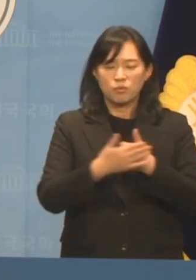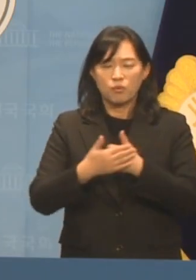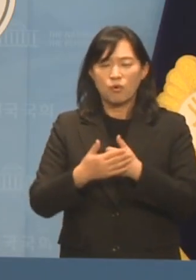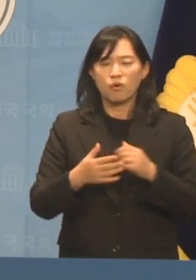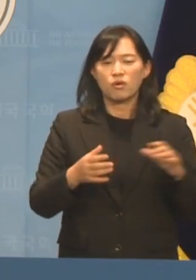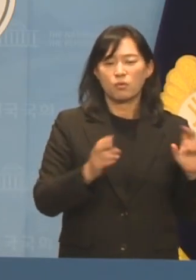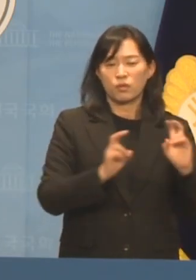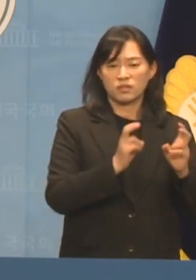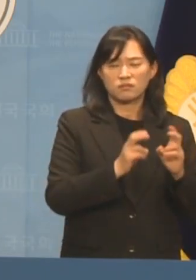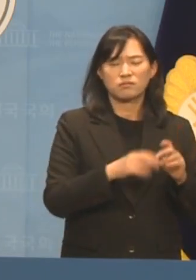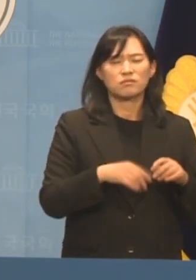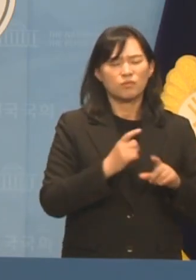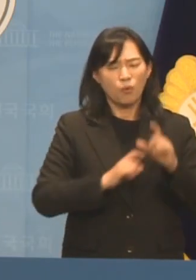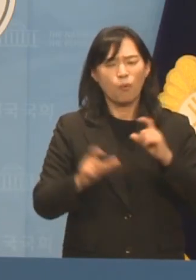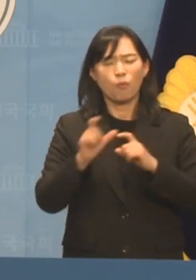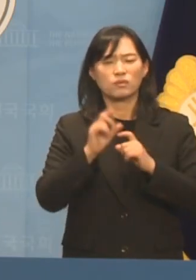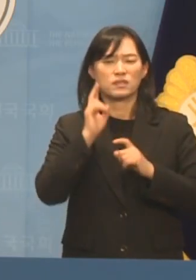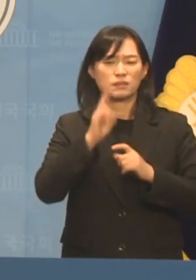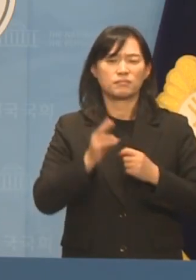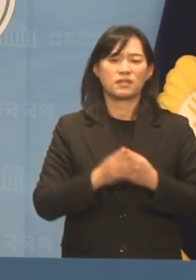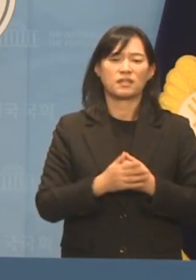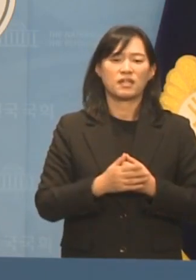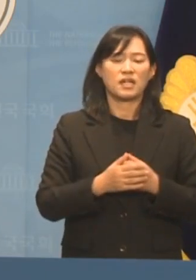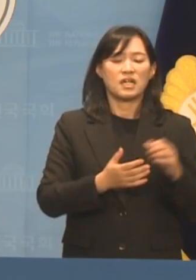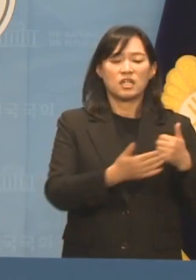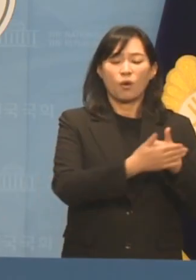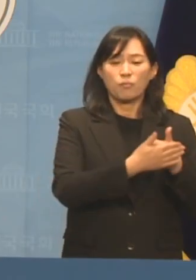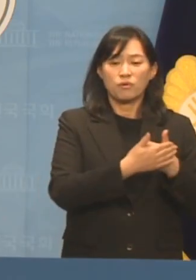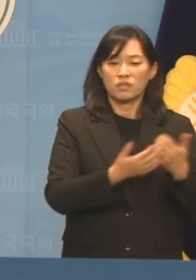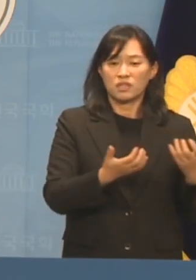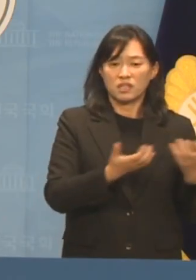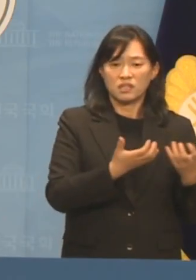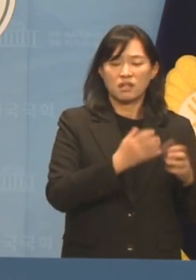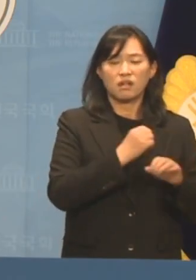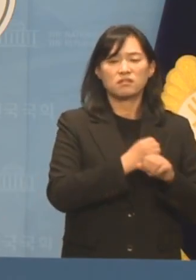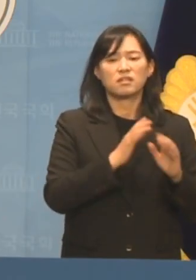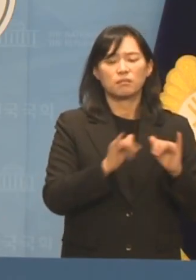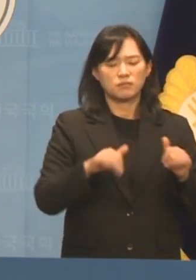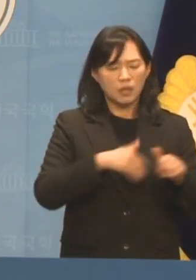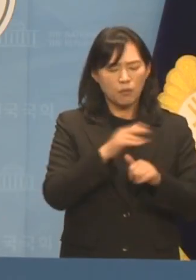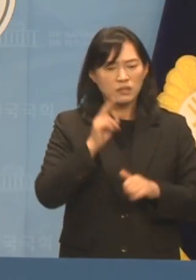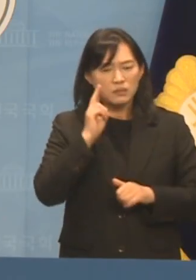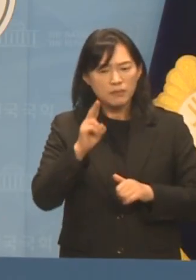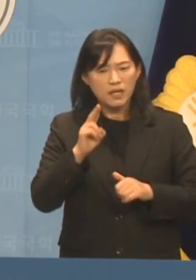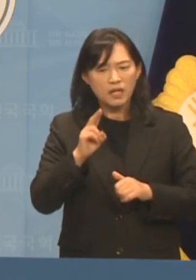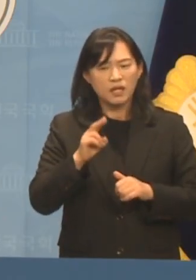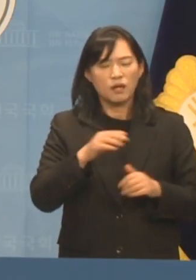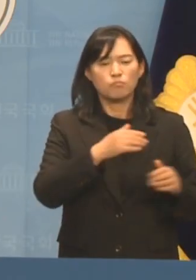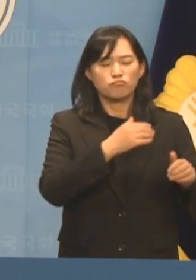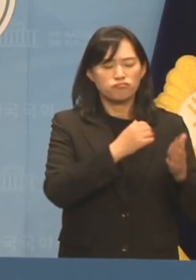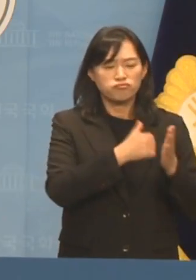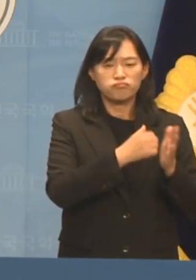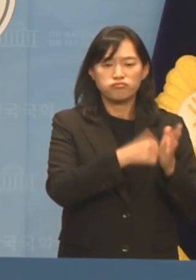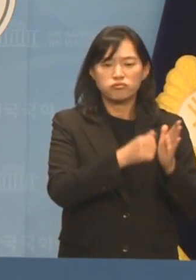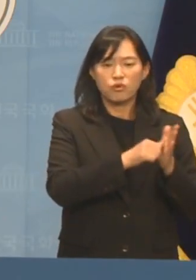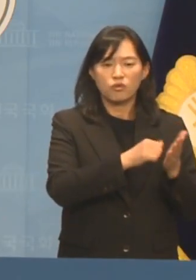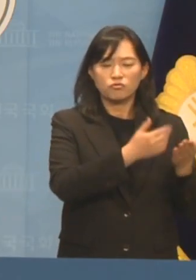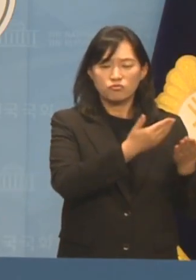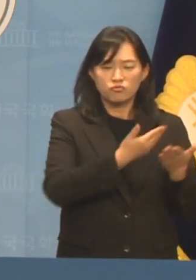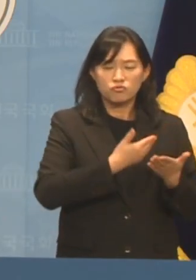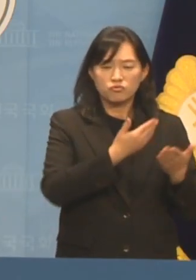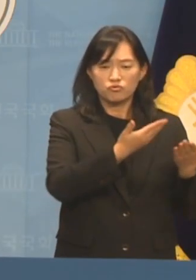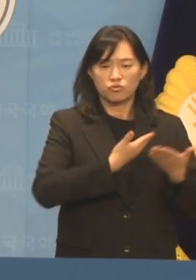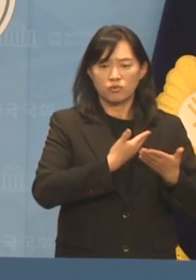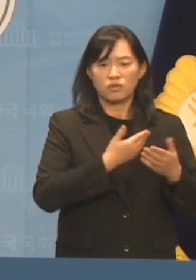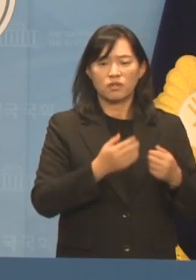더합니다. 협력업체에서 일하는 노동자들은 상황이 심각해지자 납품이 줄거나 아니면 아예 중단한